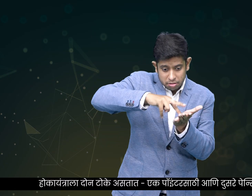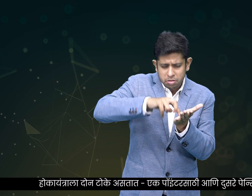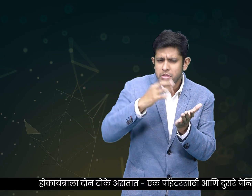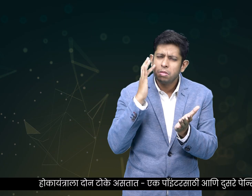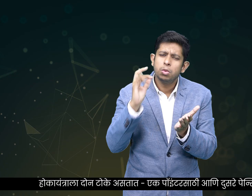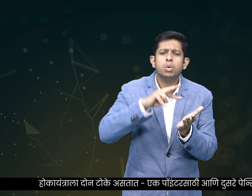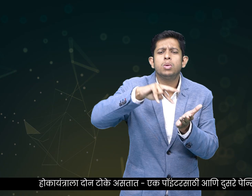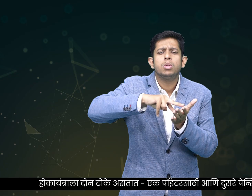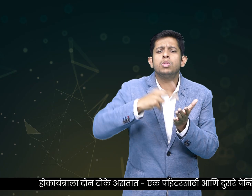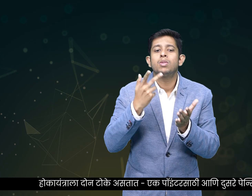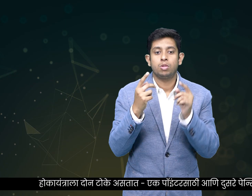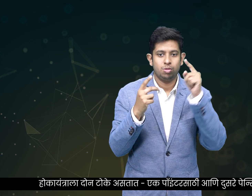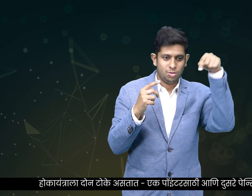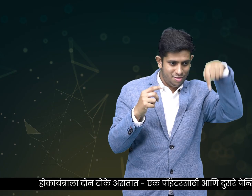होकायंत्राला 2 टोके असतात, एक